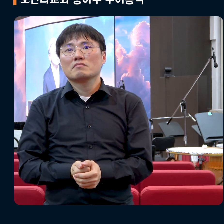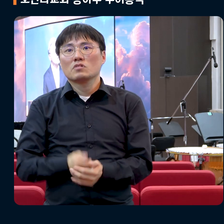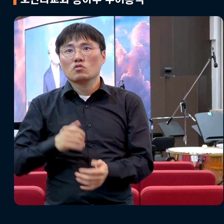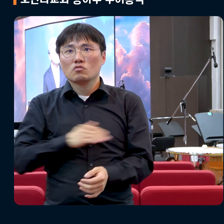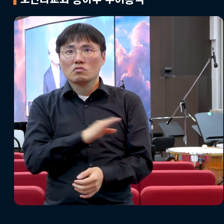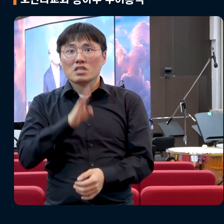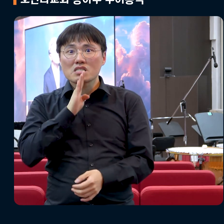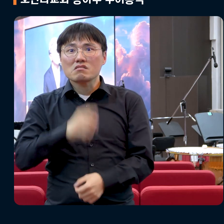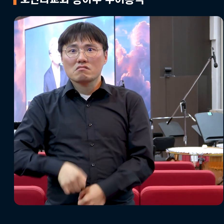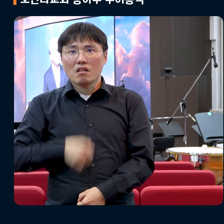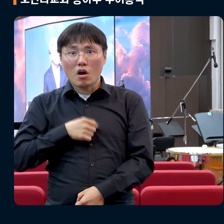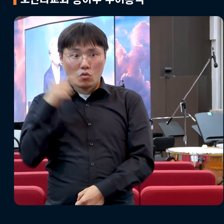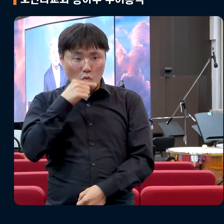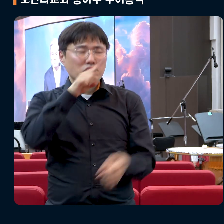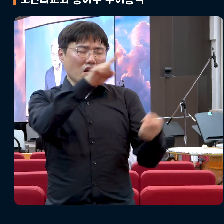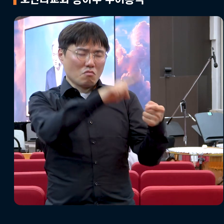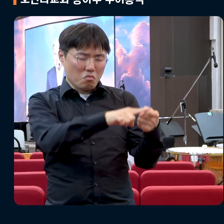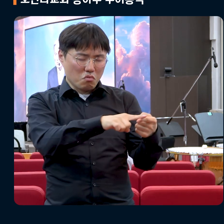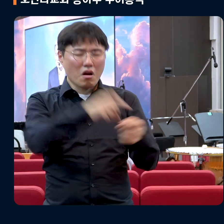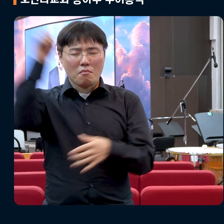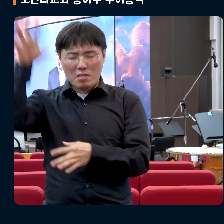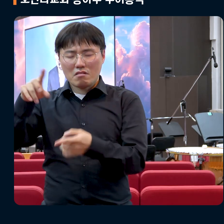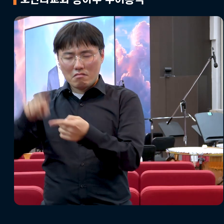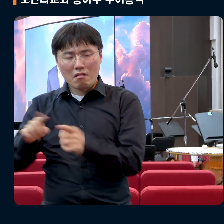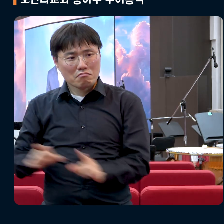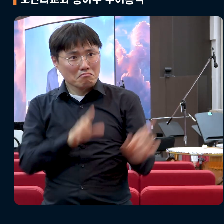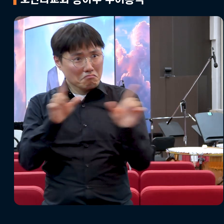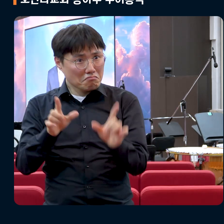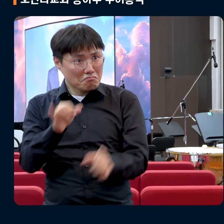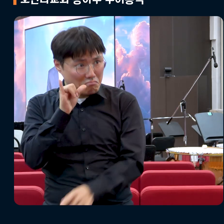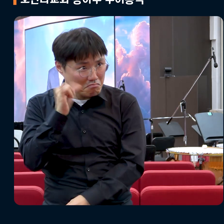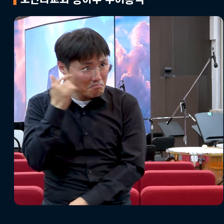그러면 우리는 진정 지금 소금으로,